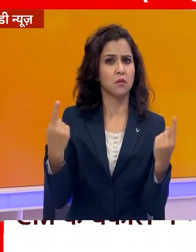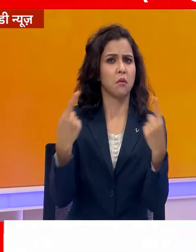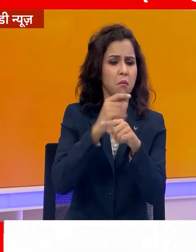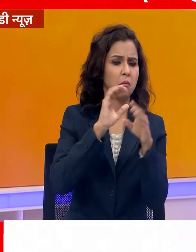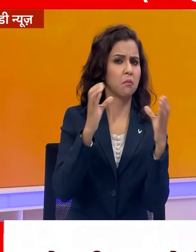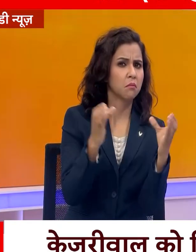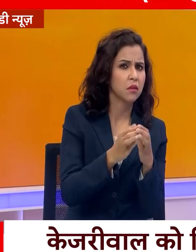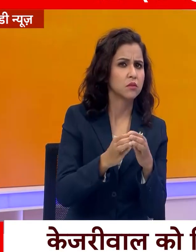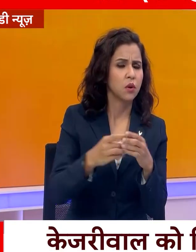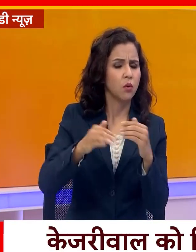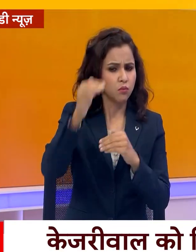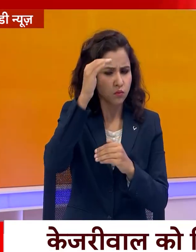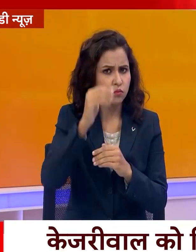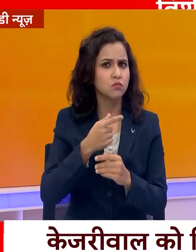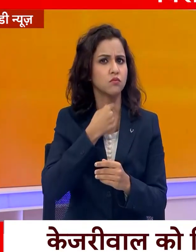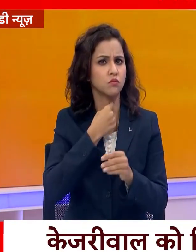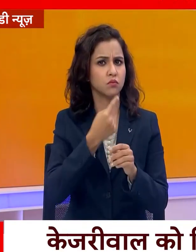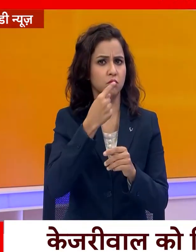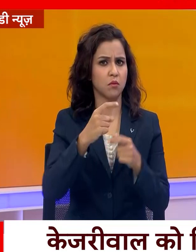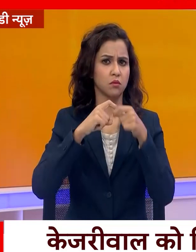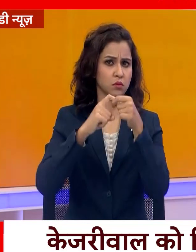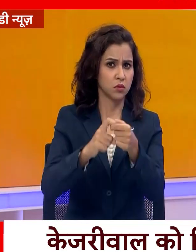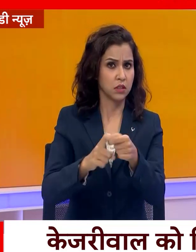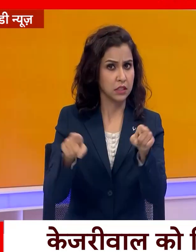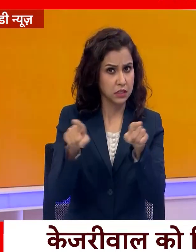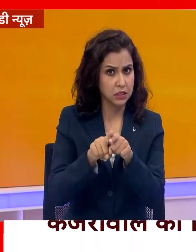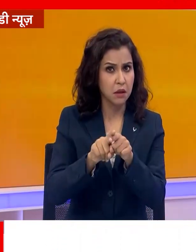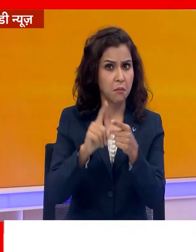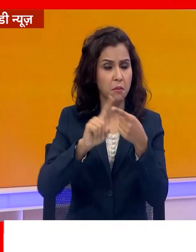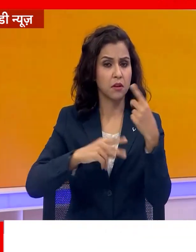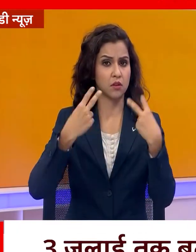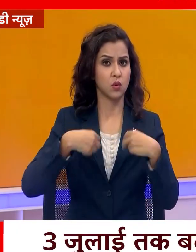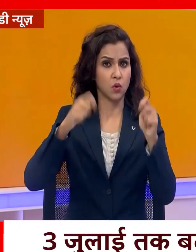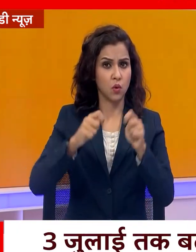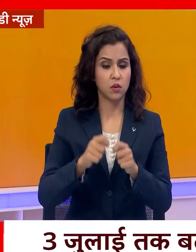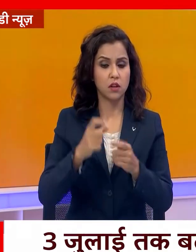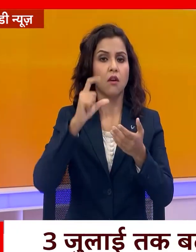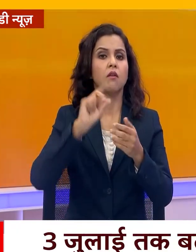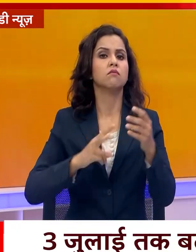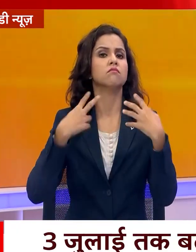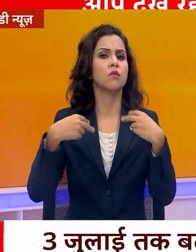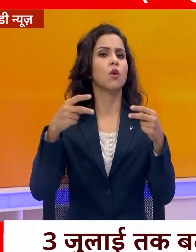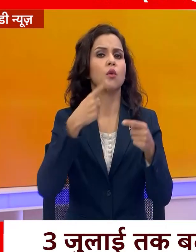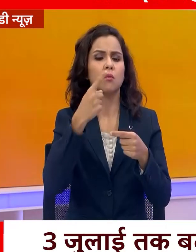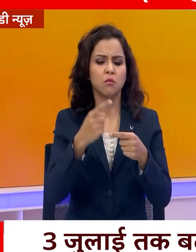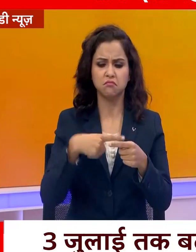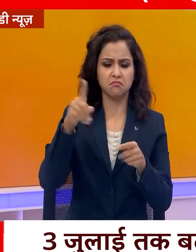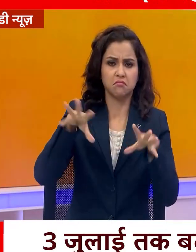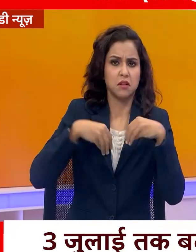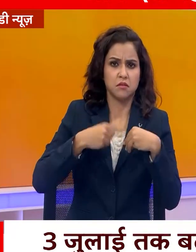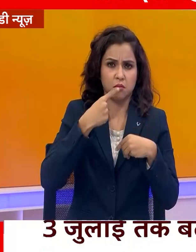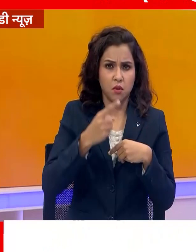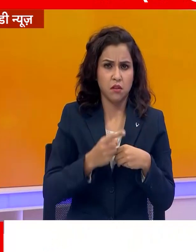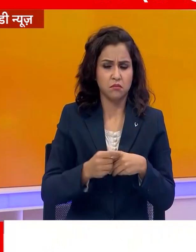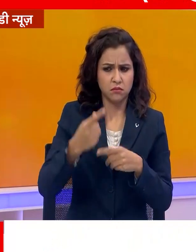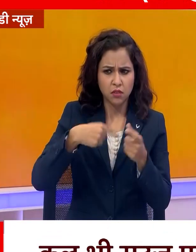गवाहों की विश्वसनीयता पर सवाल उठाए हैं वहीं प्रवर्तन निदेशालय के वकील ने इन आरोपों को नकारते हुए कहा कि गवाहों के